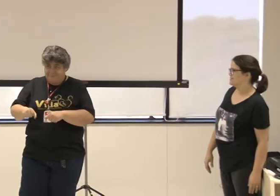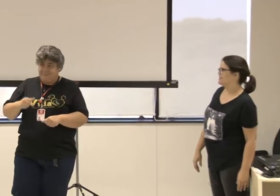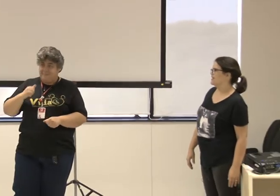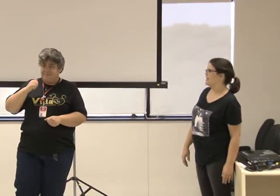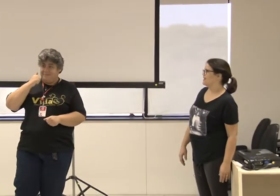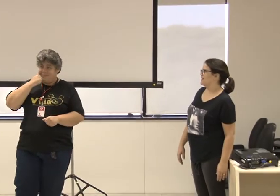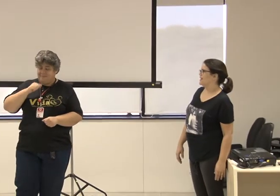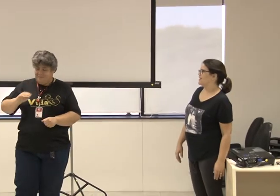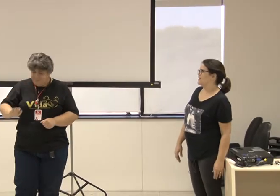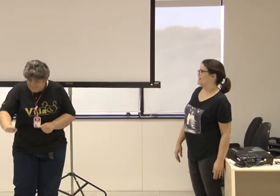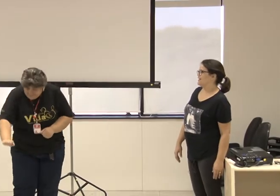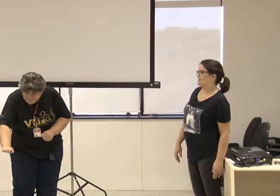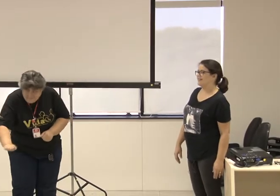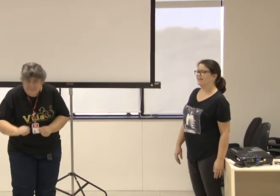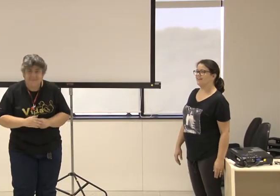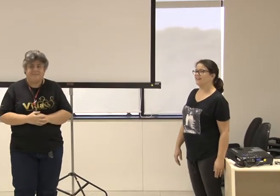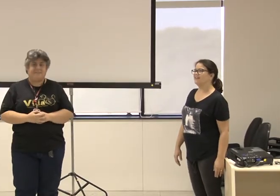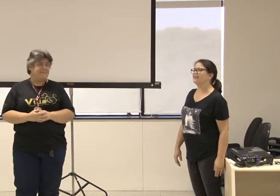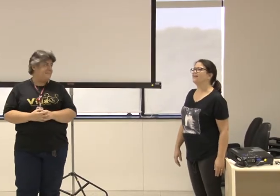O que ela fez com o cachorro?